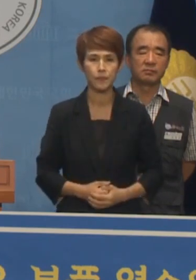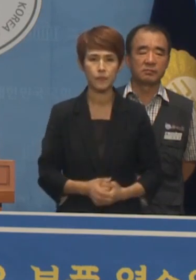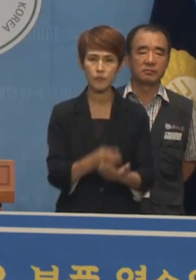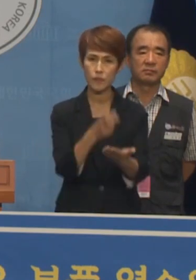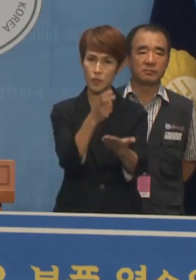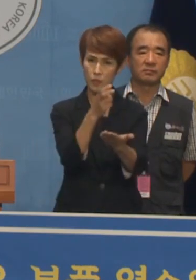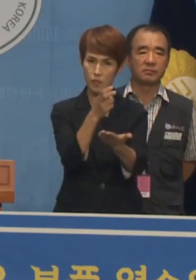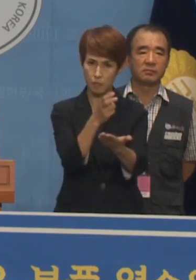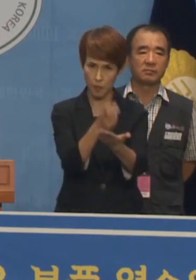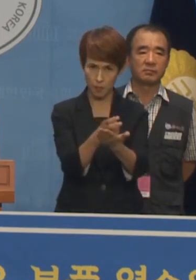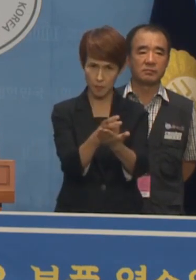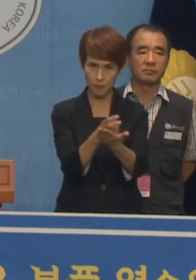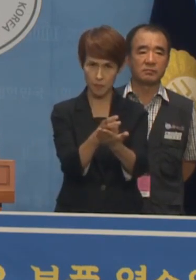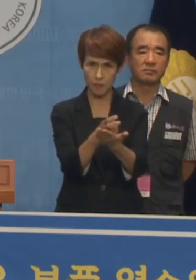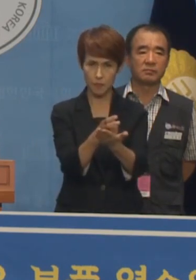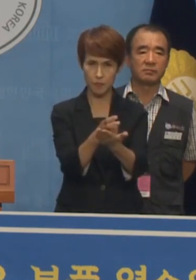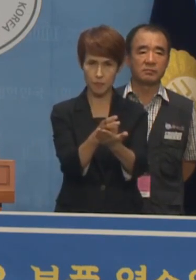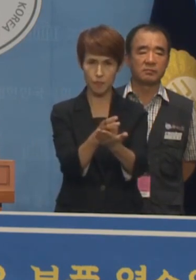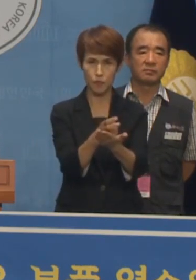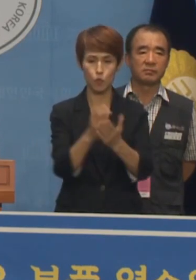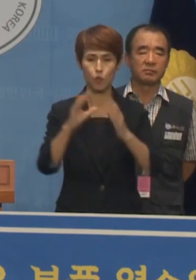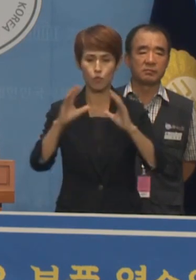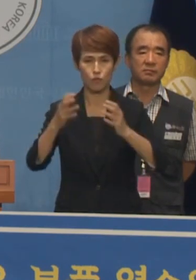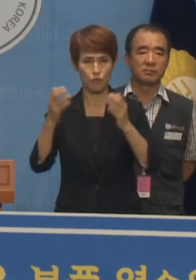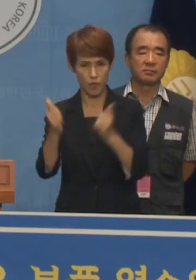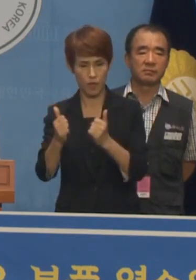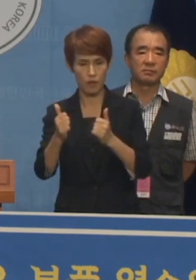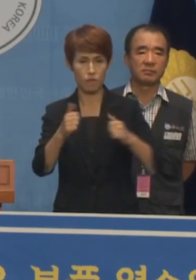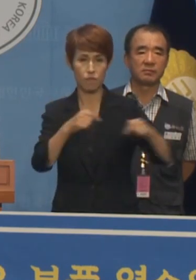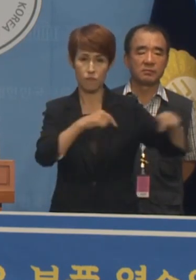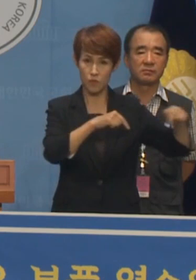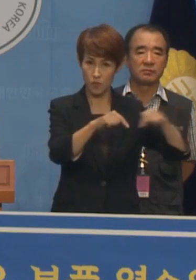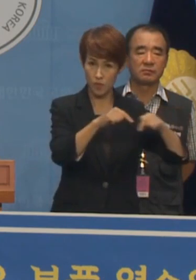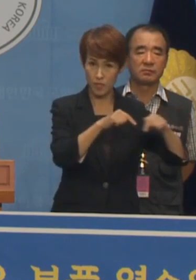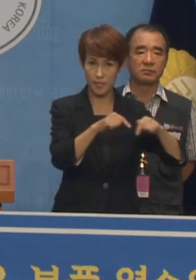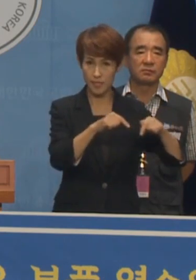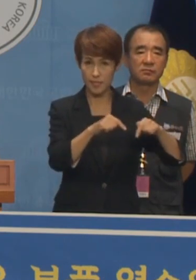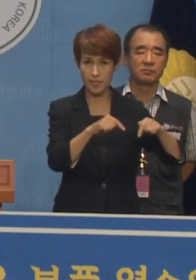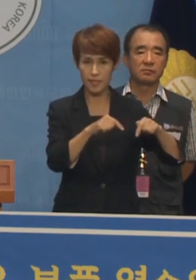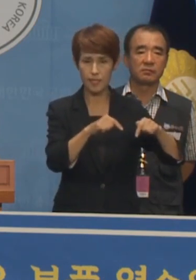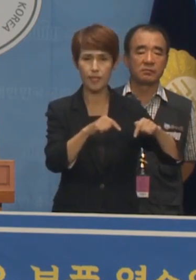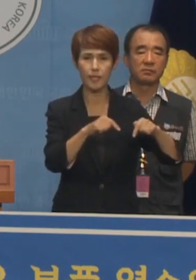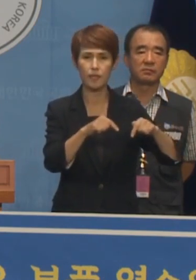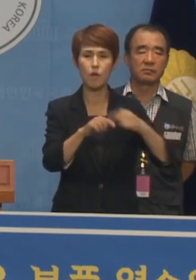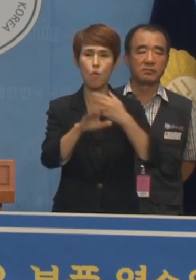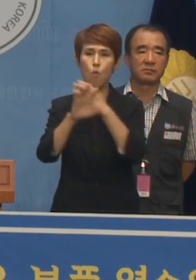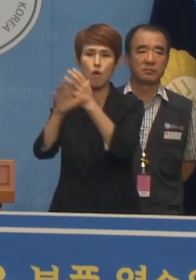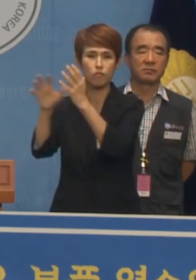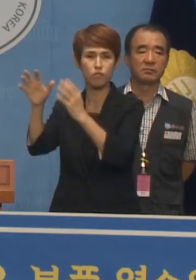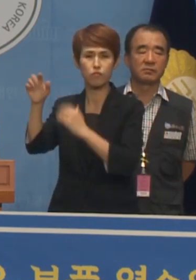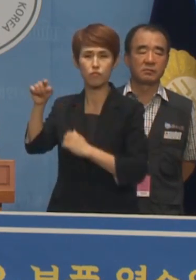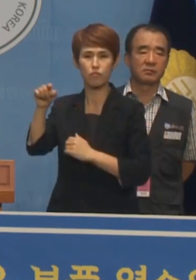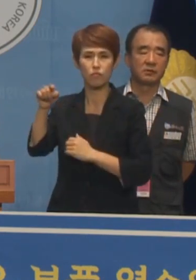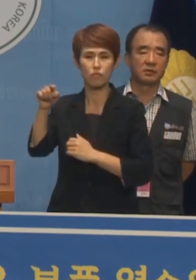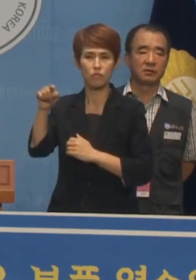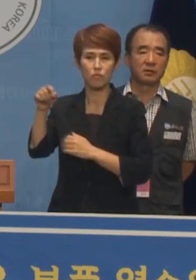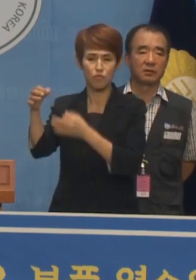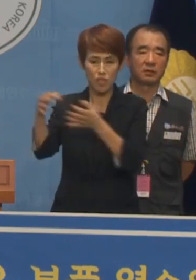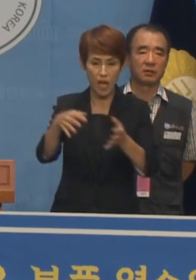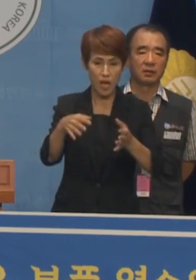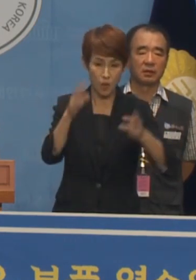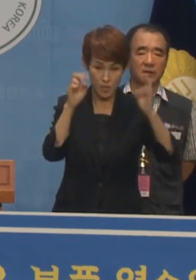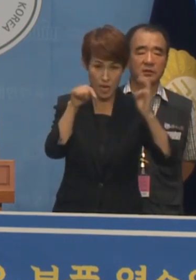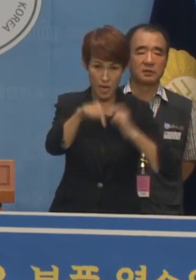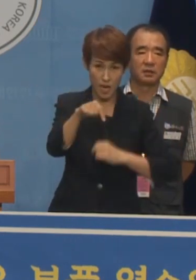법과 제도 그리고 국회와 정치가 이 외국 자본에 있는 노동자들을 보호하지 않고